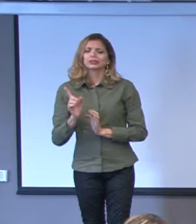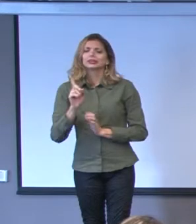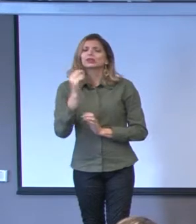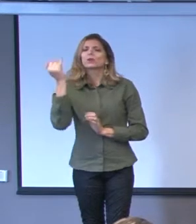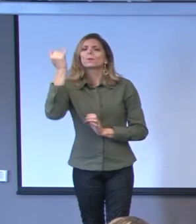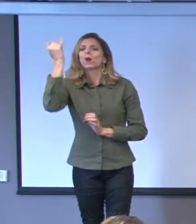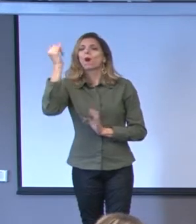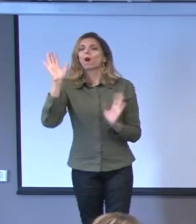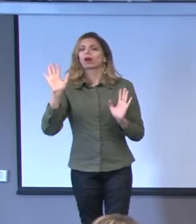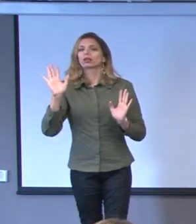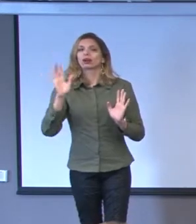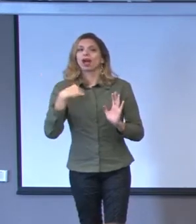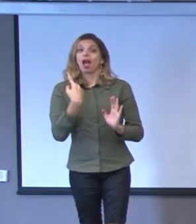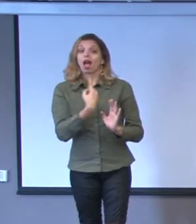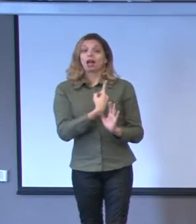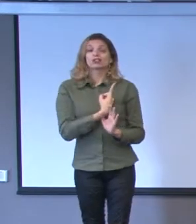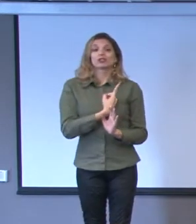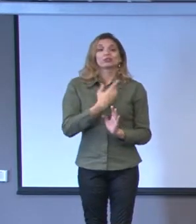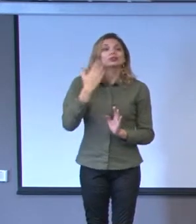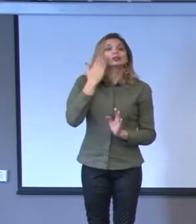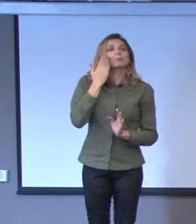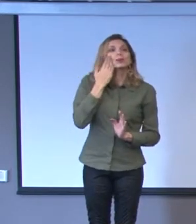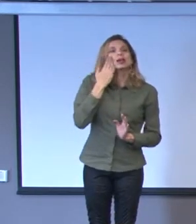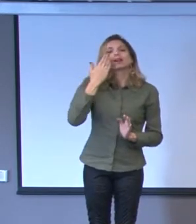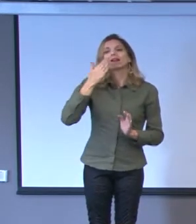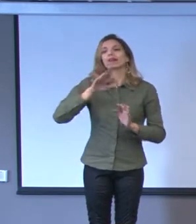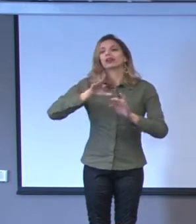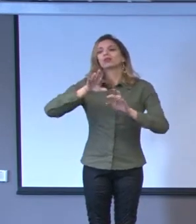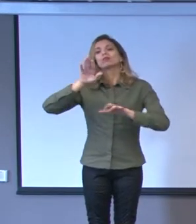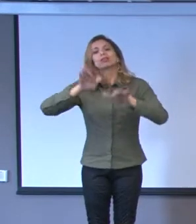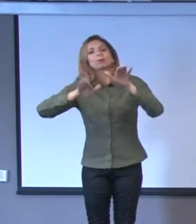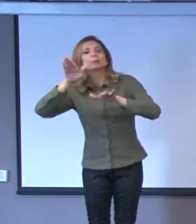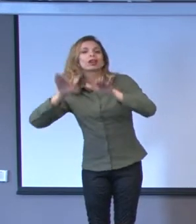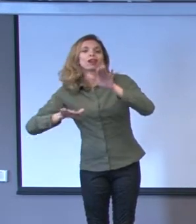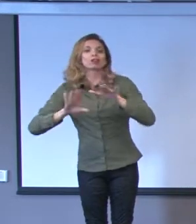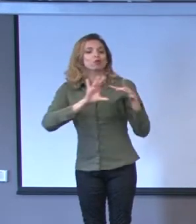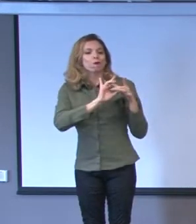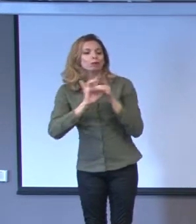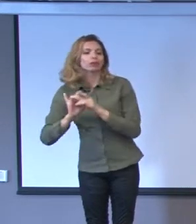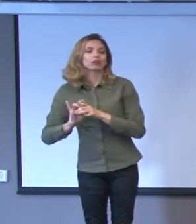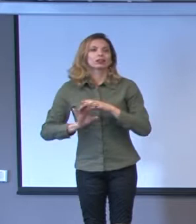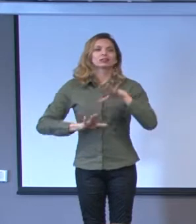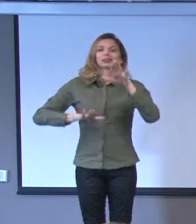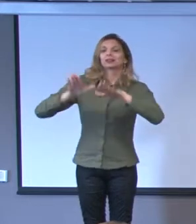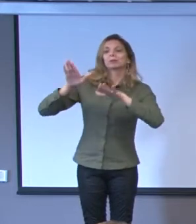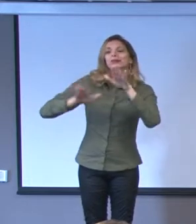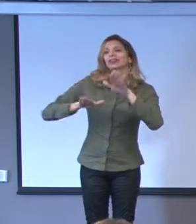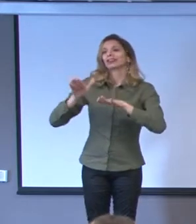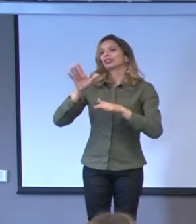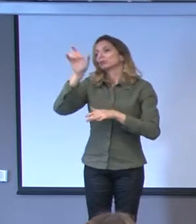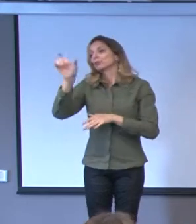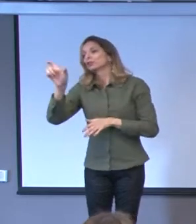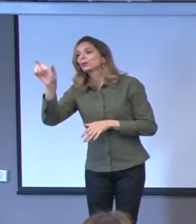gente reconheça que existam variações de contexto, variações de